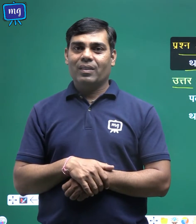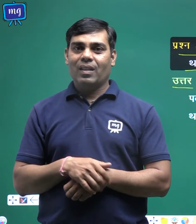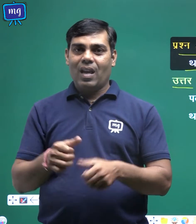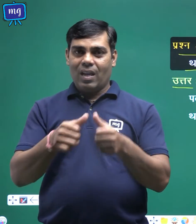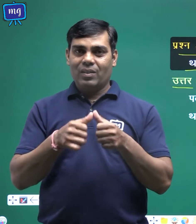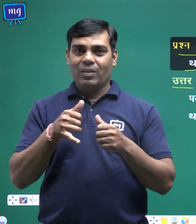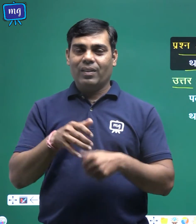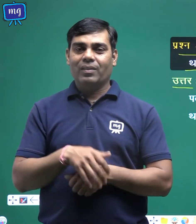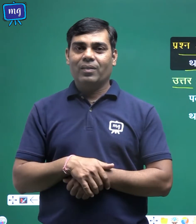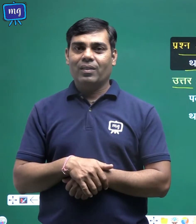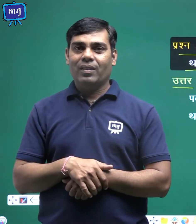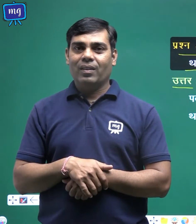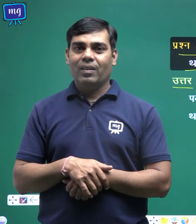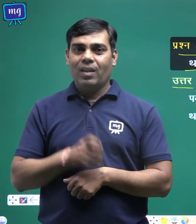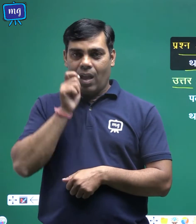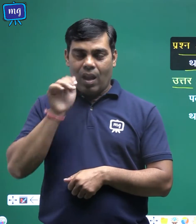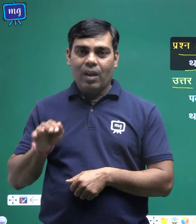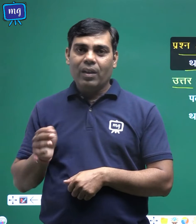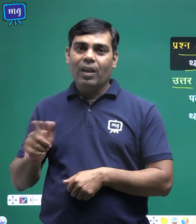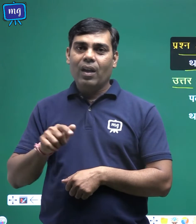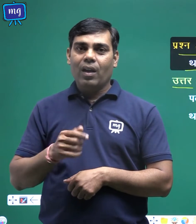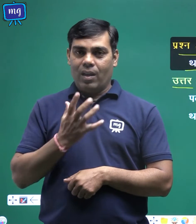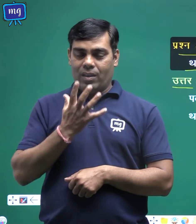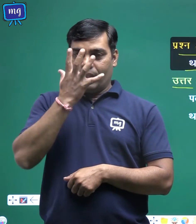उत्तर है लड़के का स्वभाव